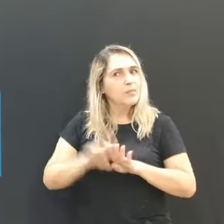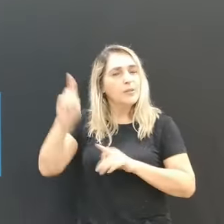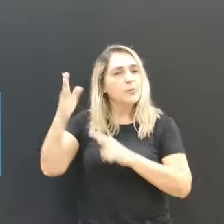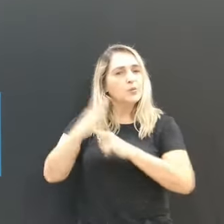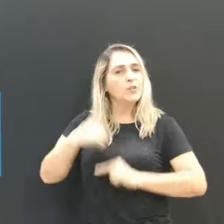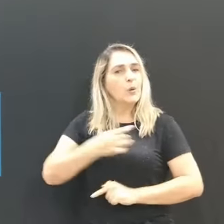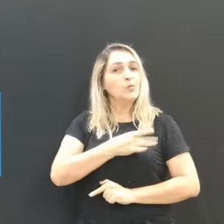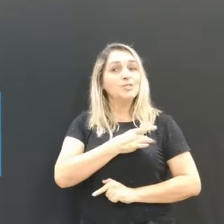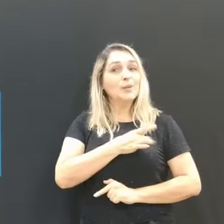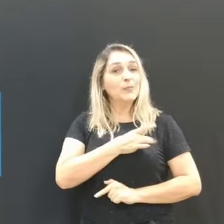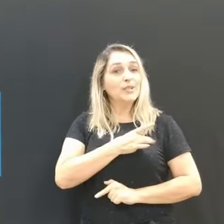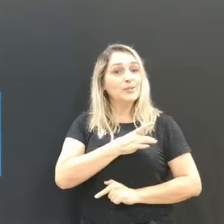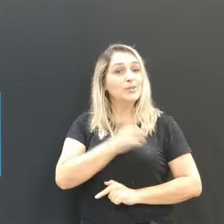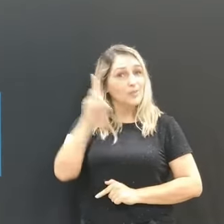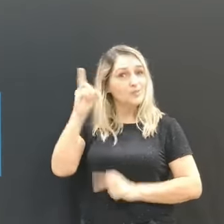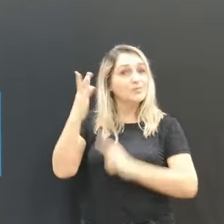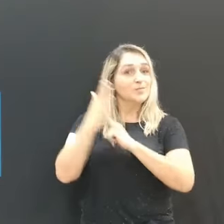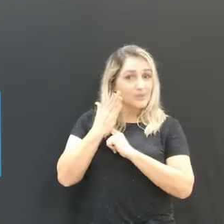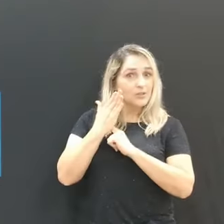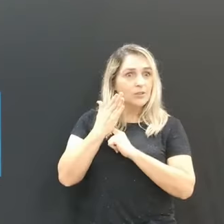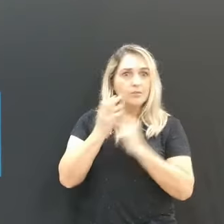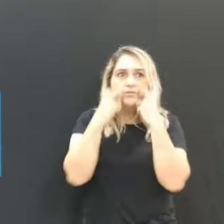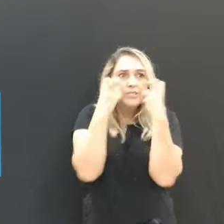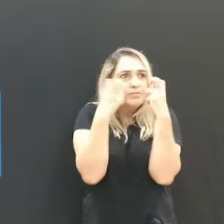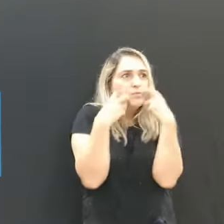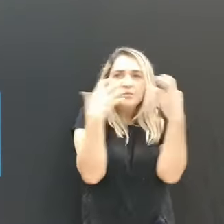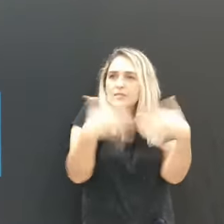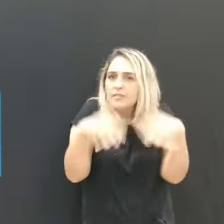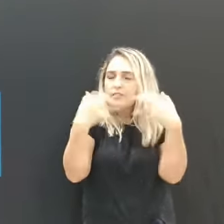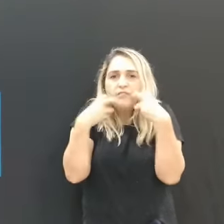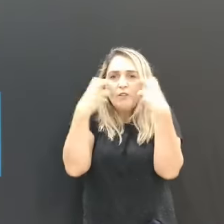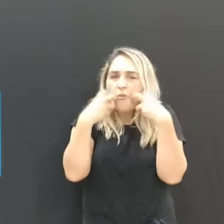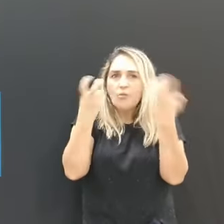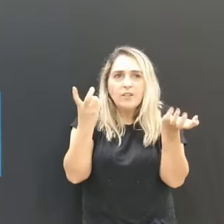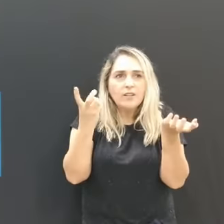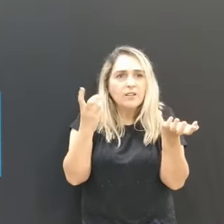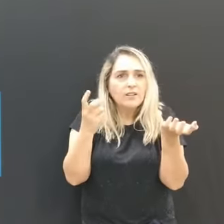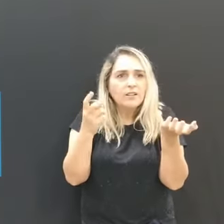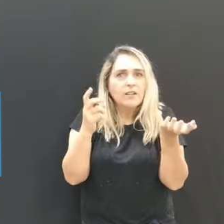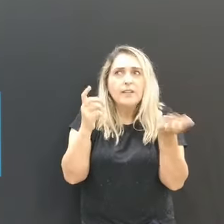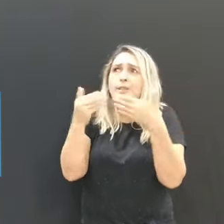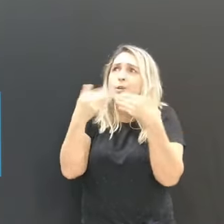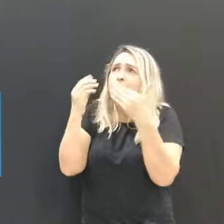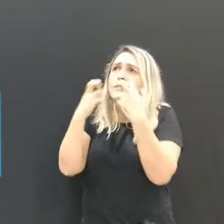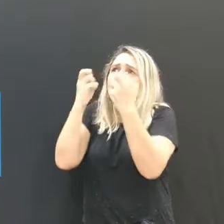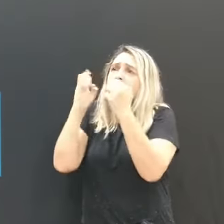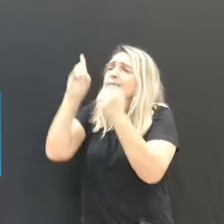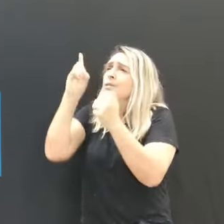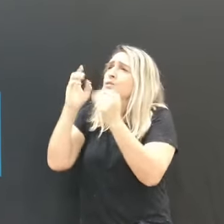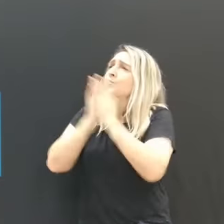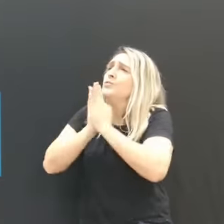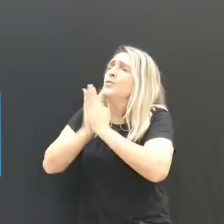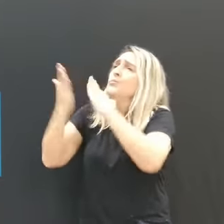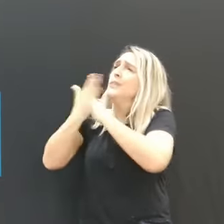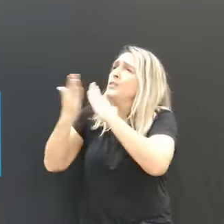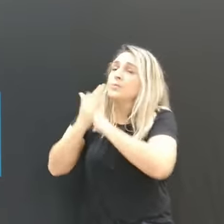Precisamos clamar a Deus, pedir a Deus que nos ajude, que tire tudo aquilo que nos impeça de